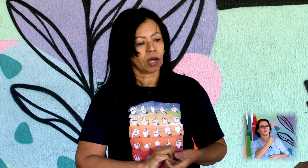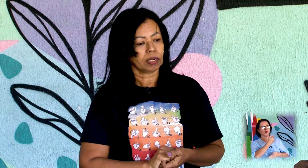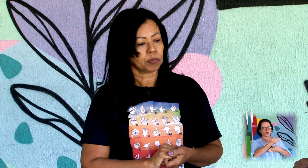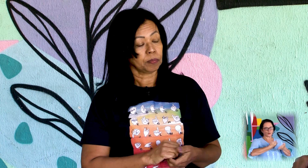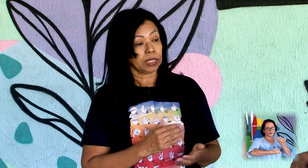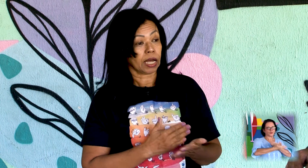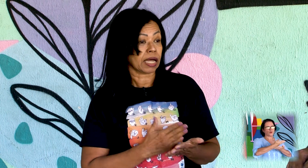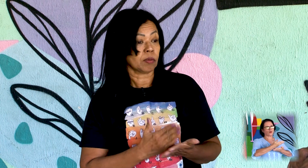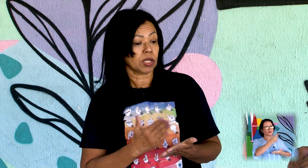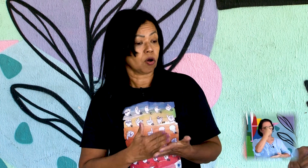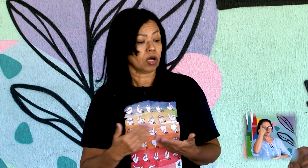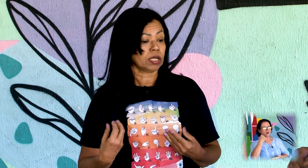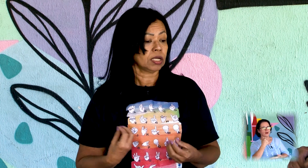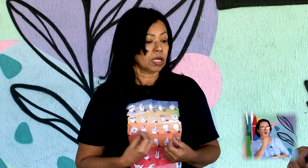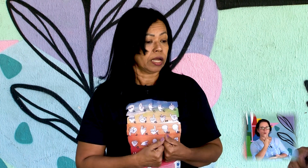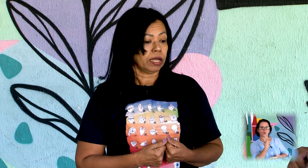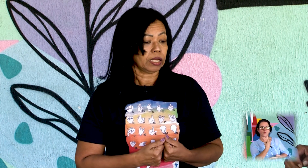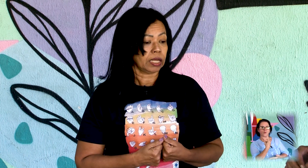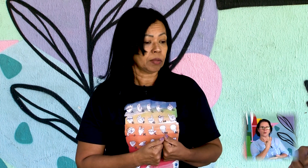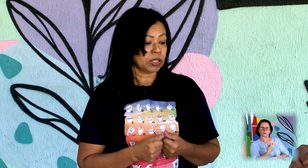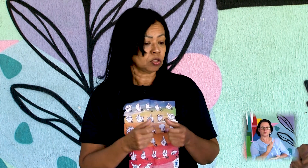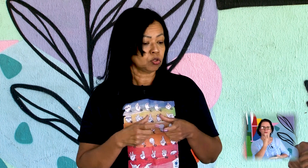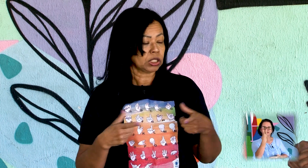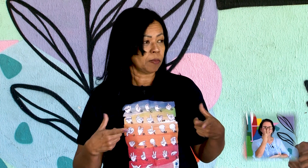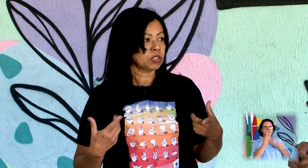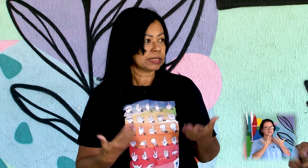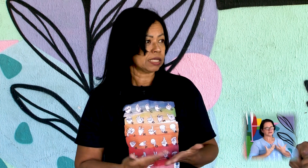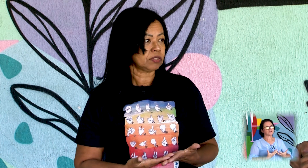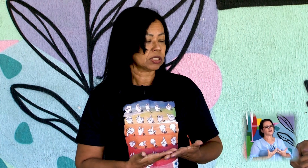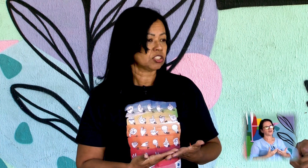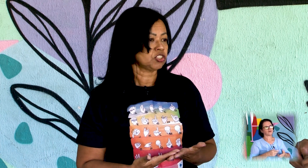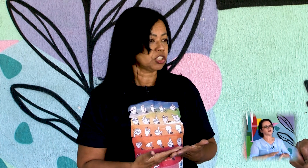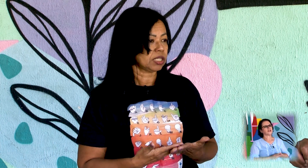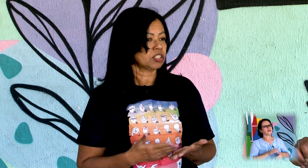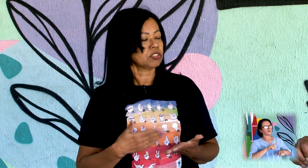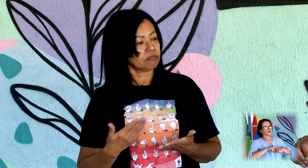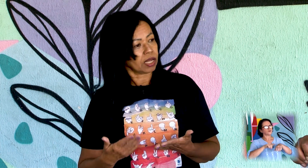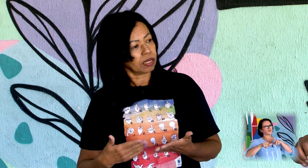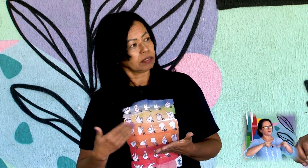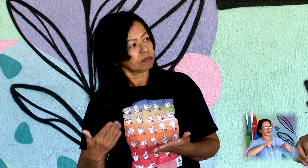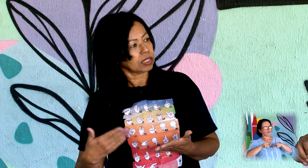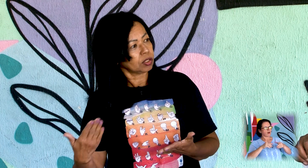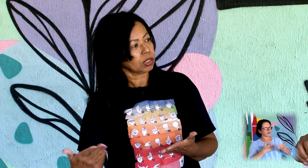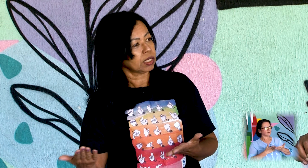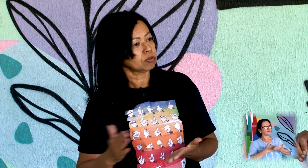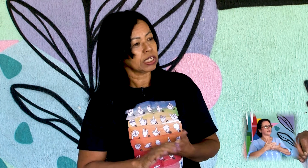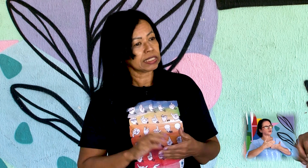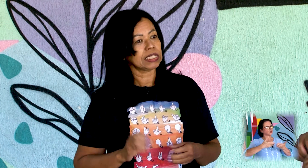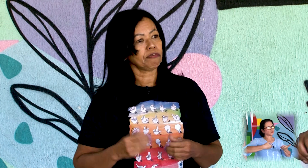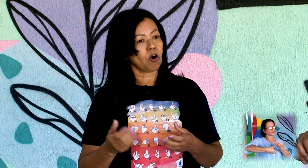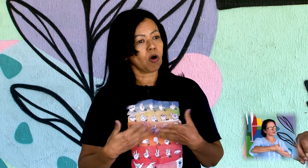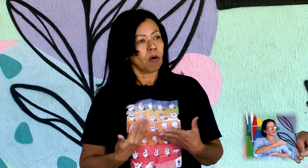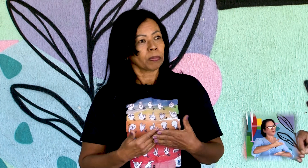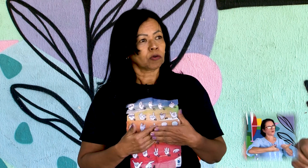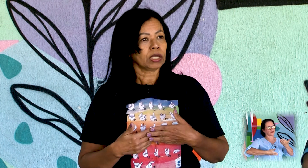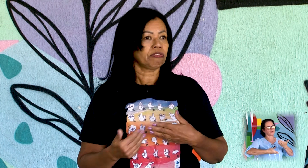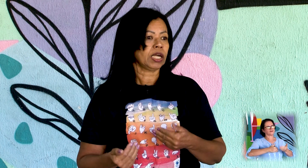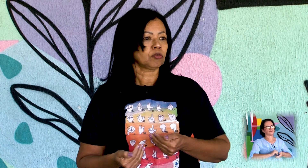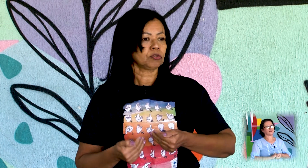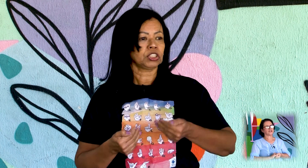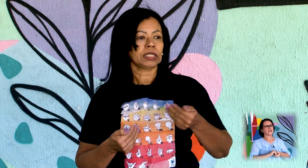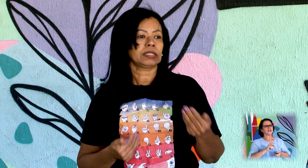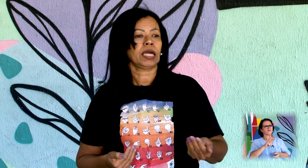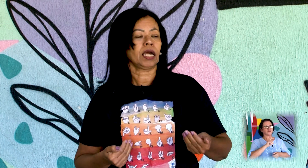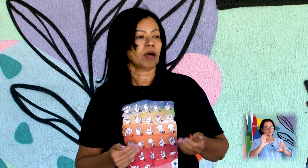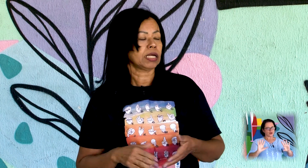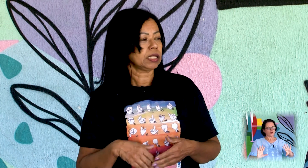por hora, a cada meia hora, dependendo do tempo de serviço que a gente tem, a gente vai trocando. E se for um evento